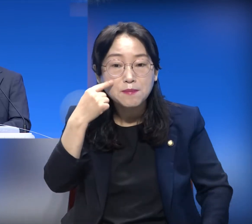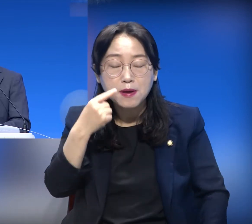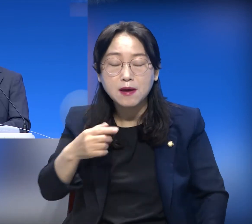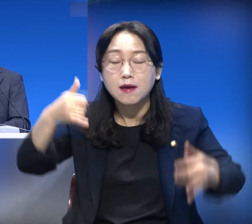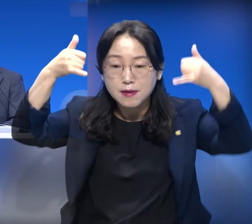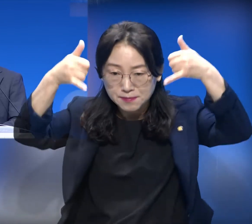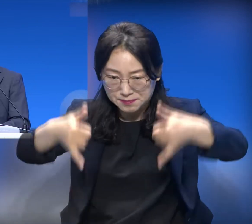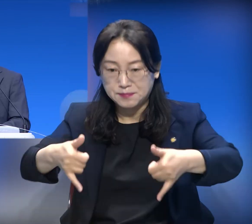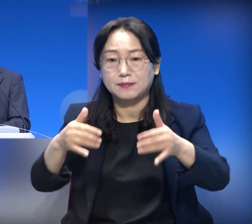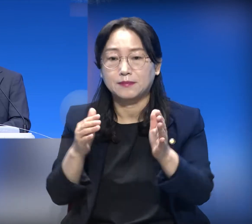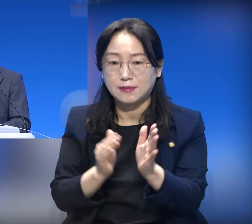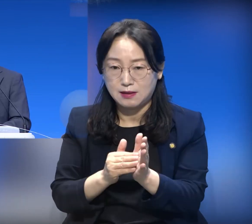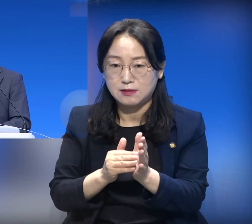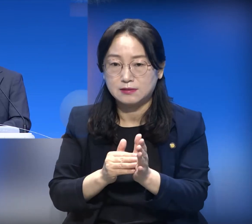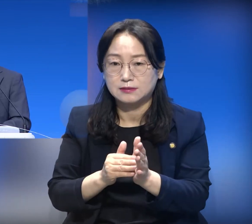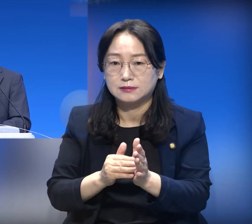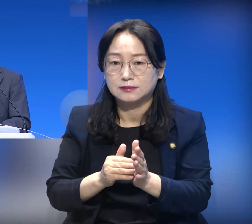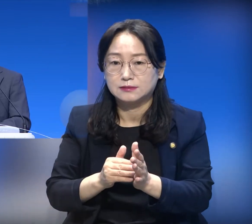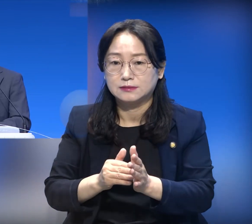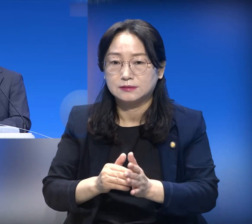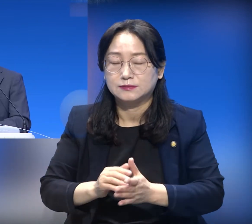전화를 끊었습니다.